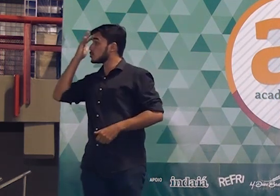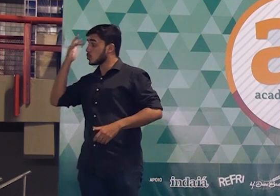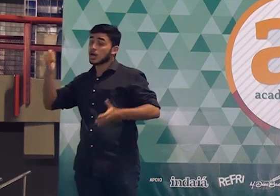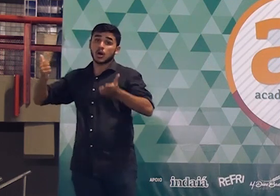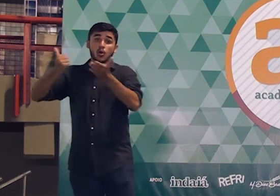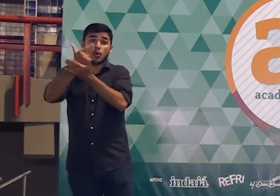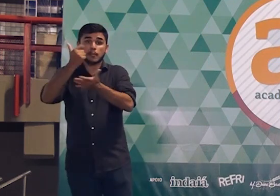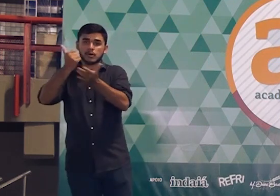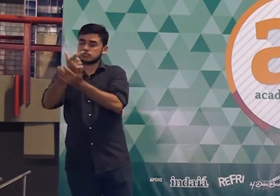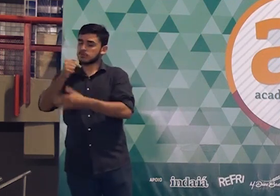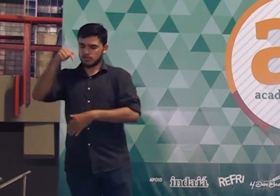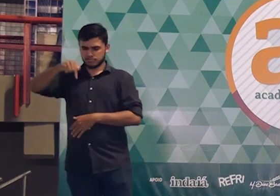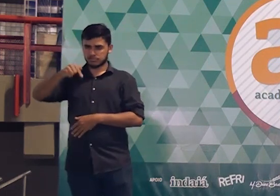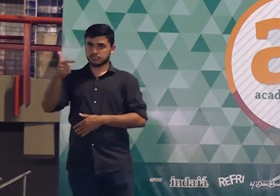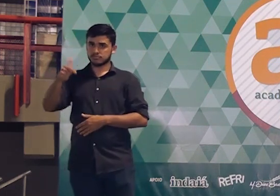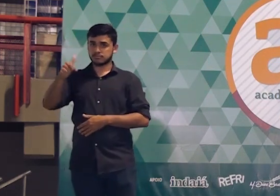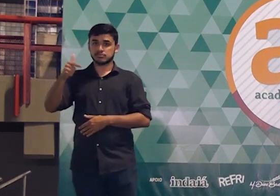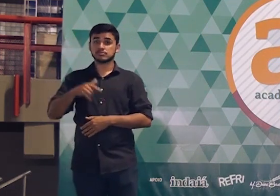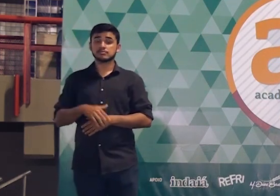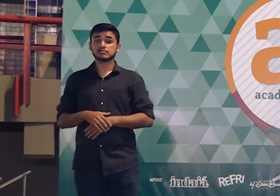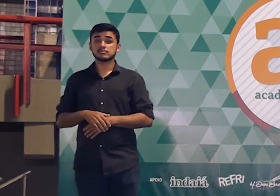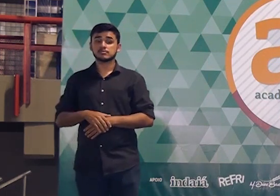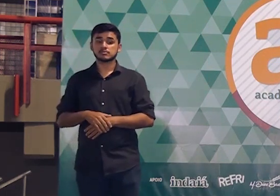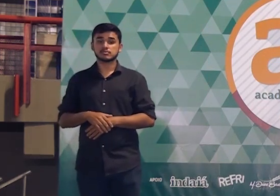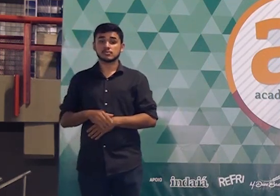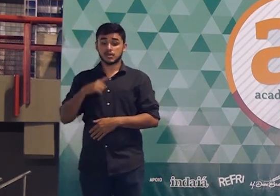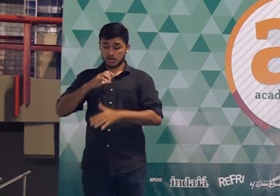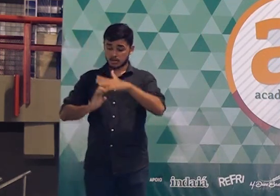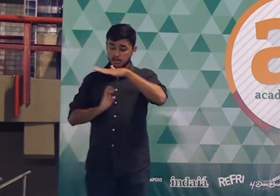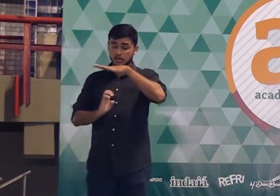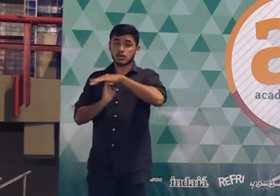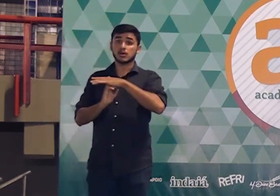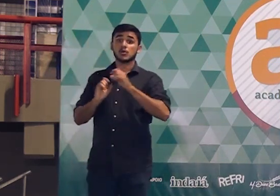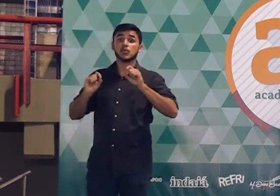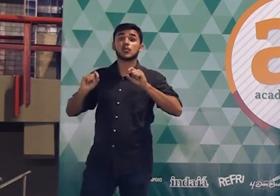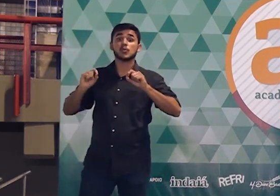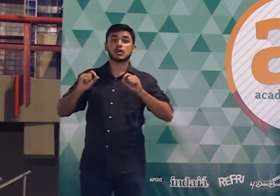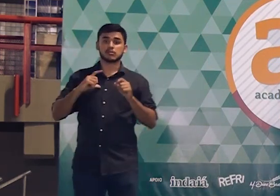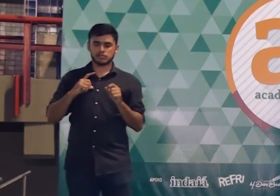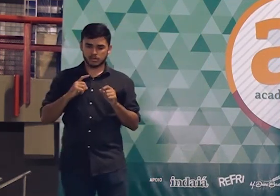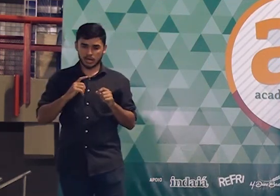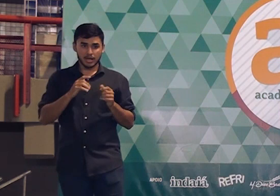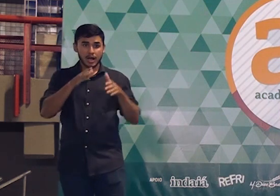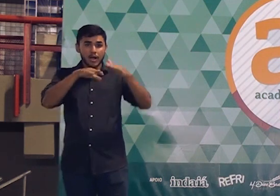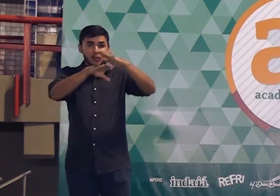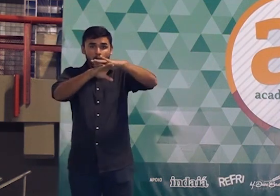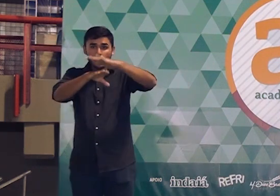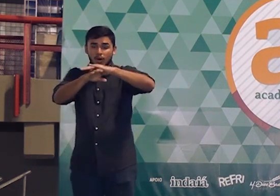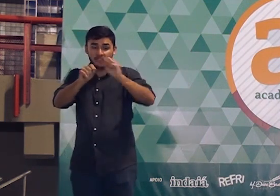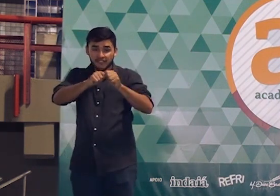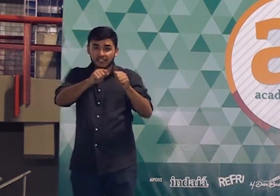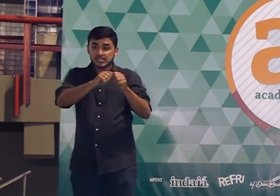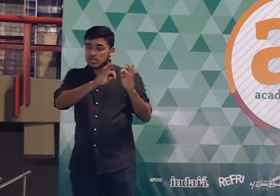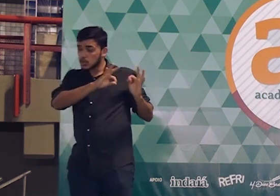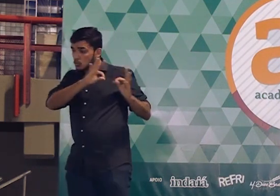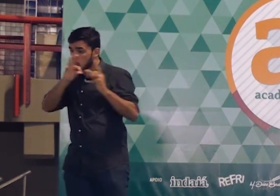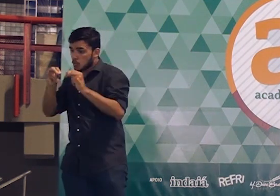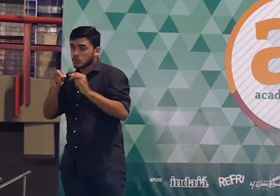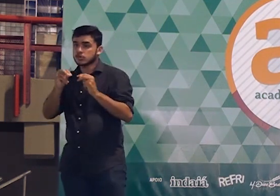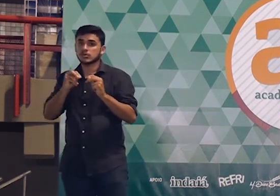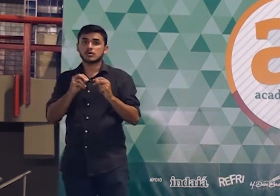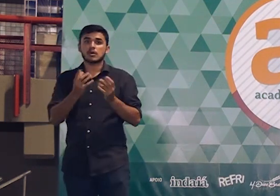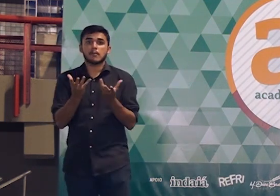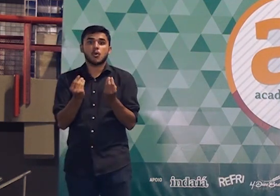Tinha. Hoje tem isso? Hoje as empresas trabalham com estoque muito pequeno, tá? Que